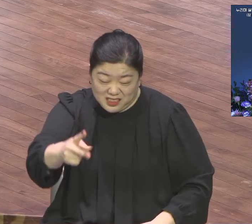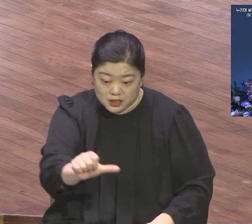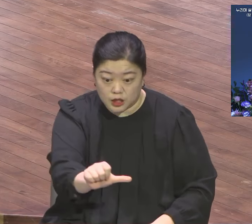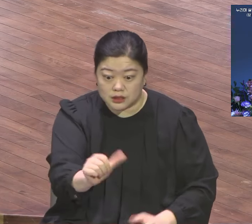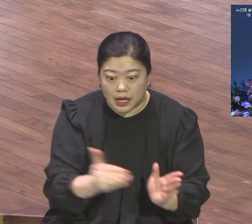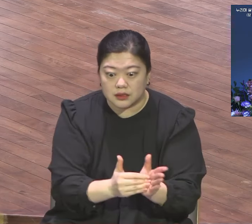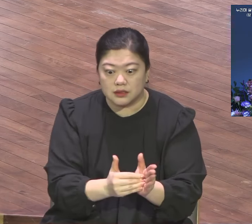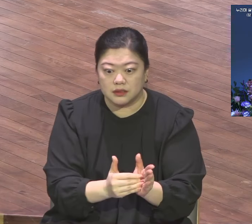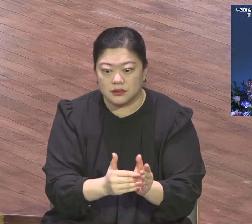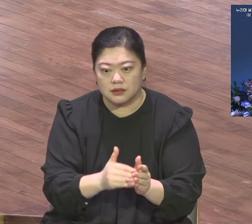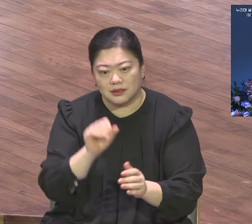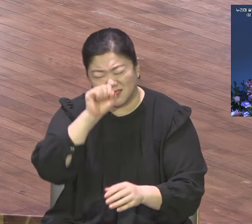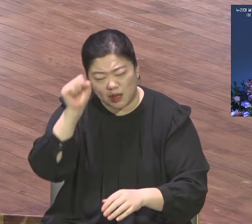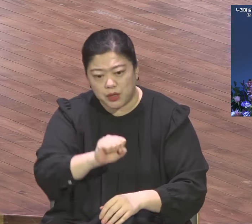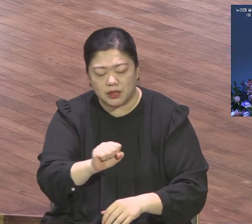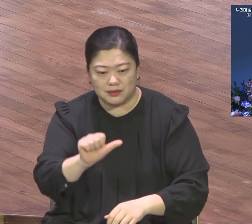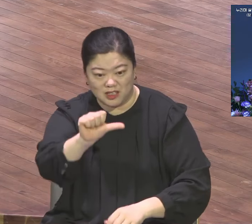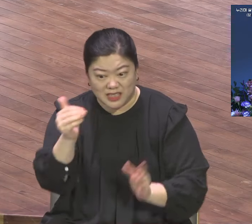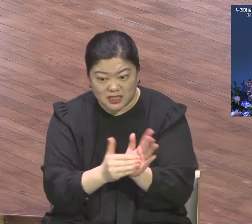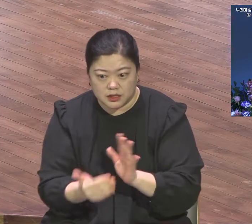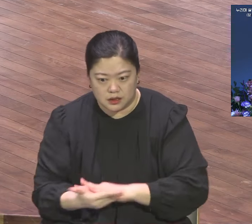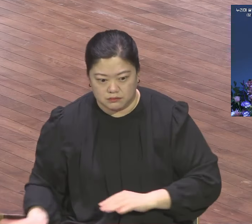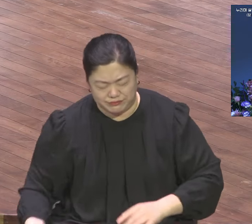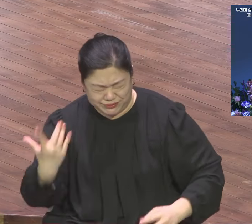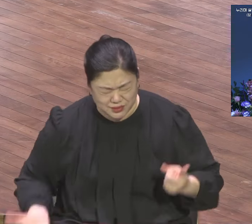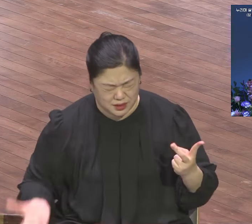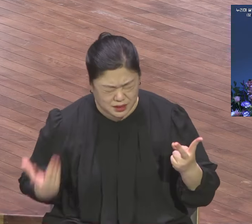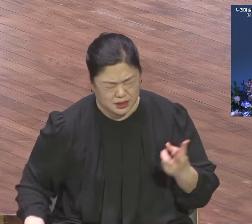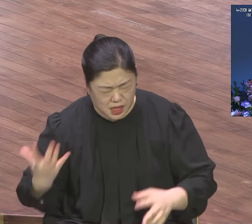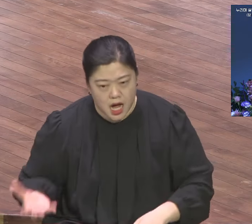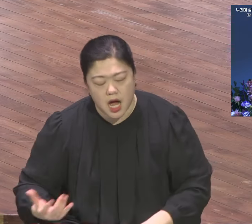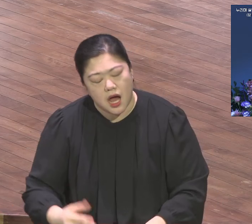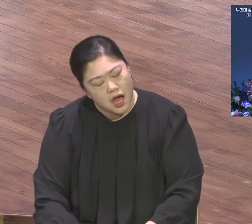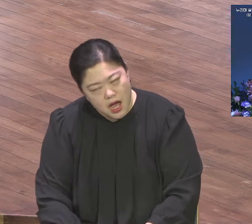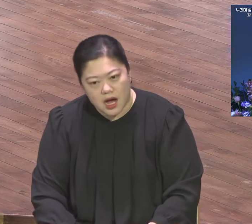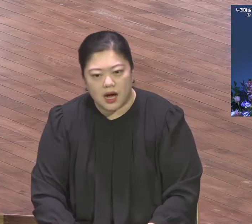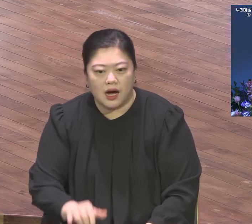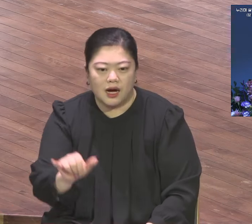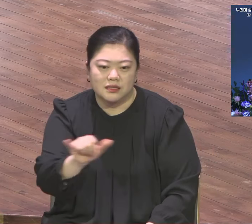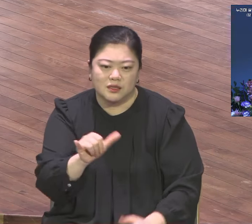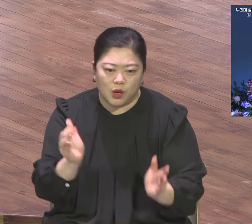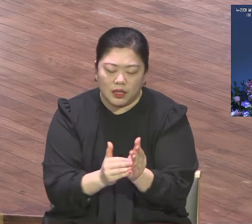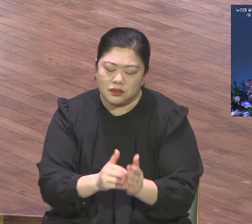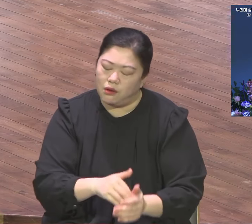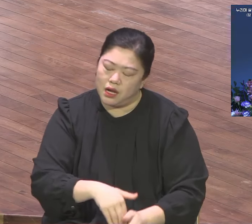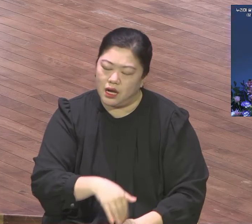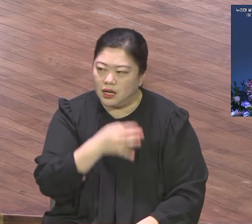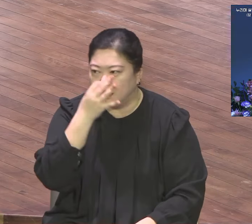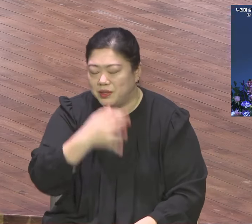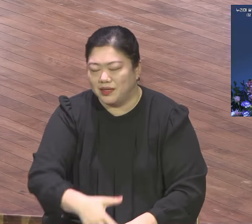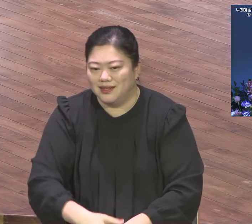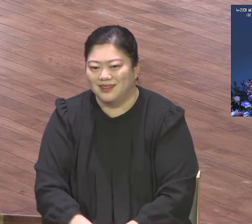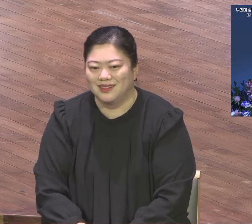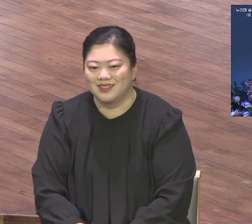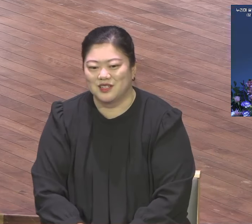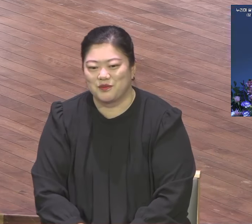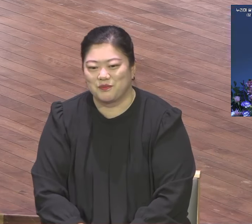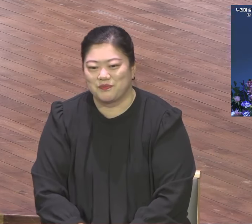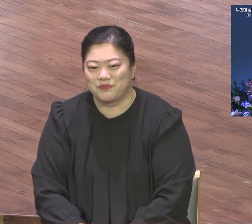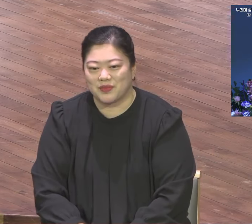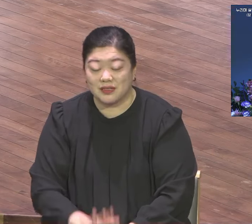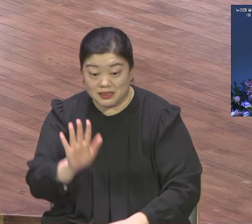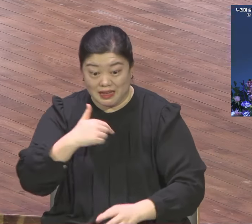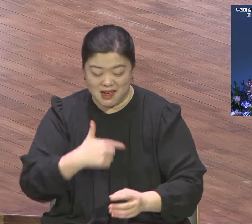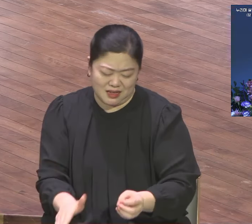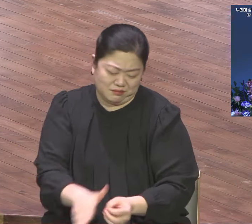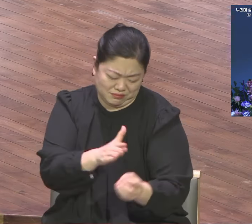하고 그랬는데 볼링이 그 당시에 상당히 유행했죠. 볼링이 그렇지. 영역과